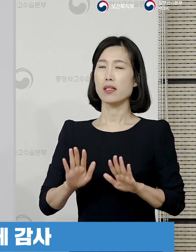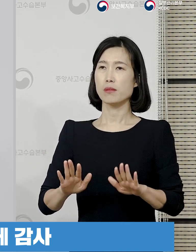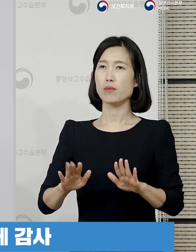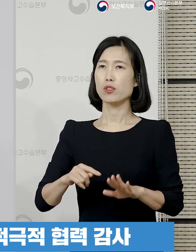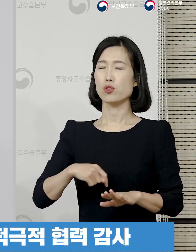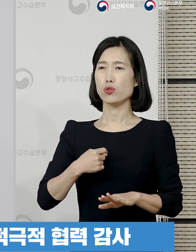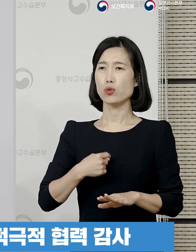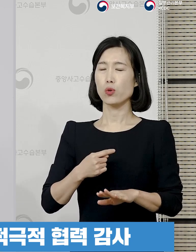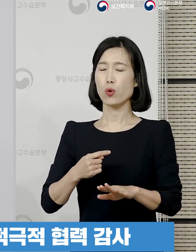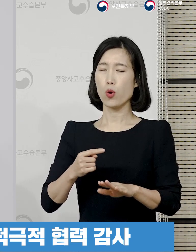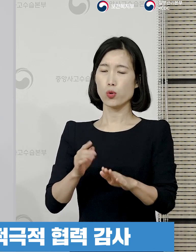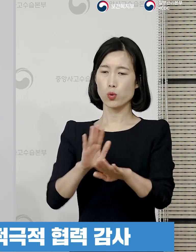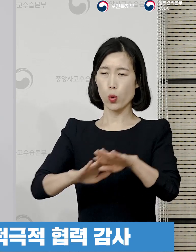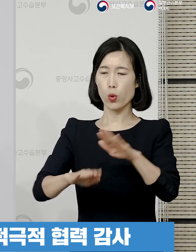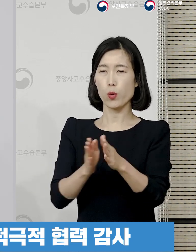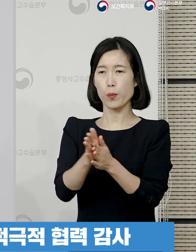드립니다.